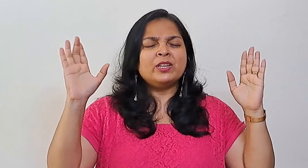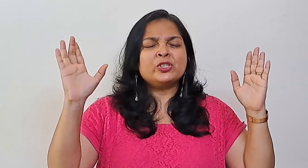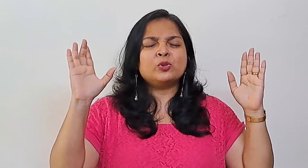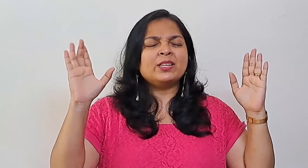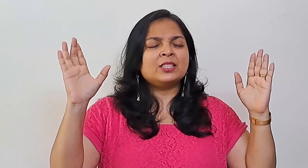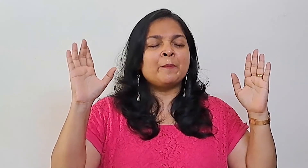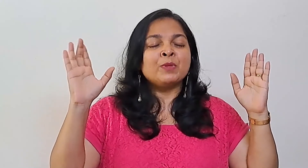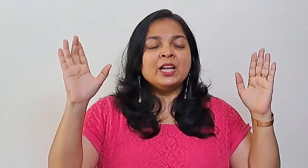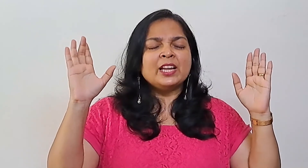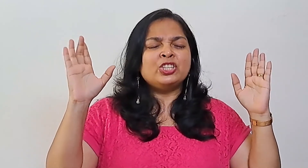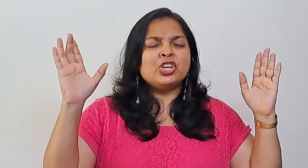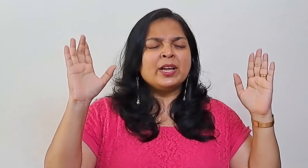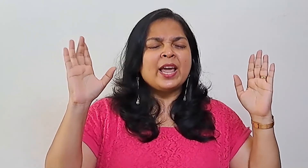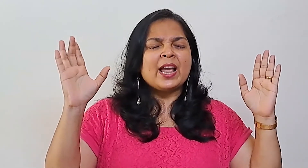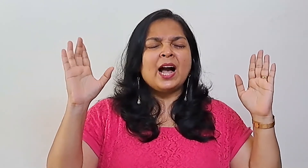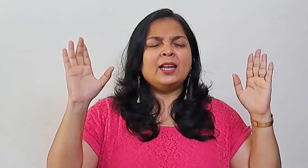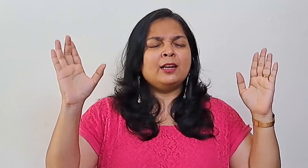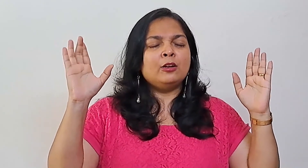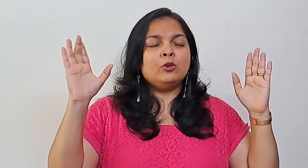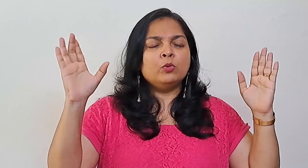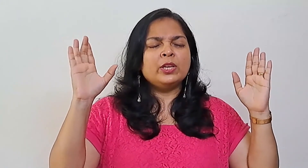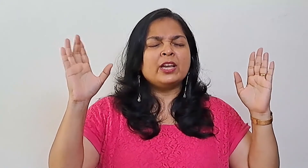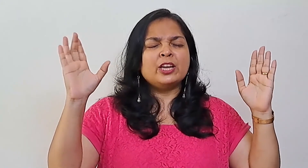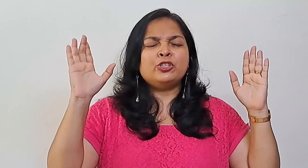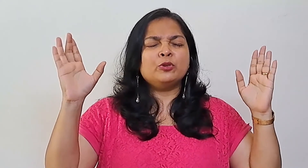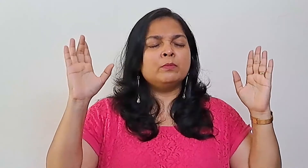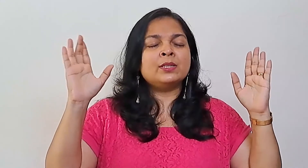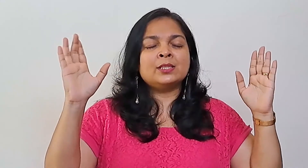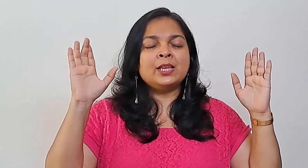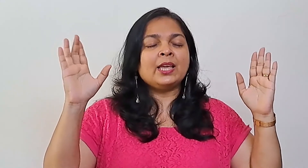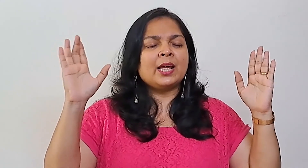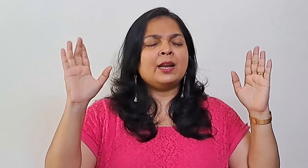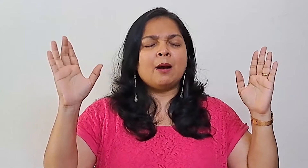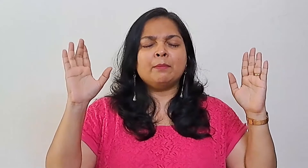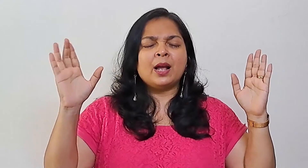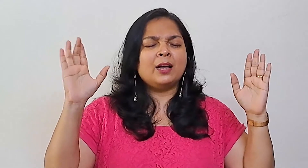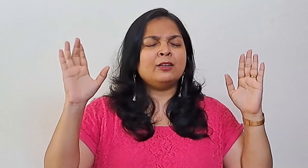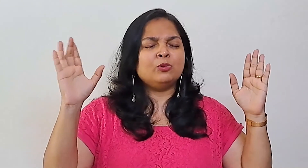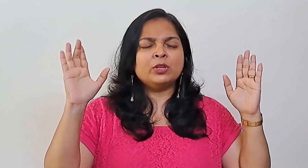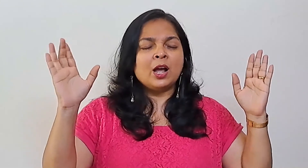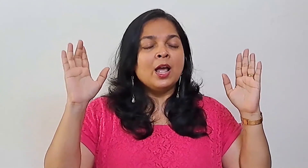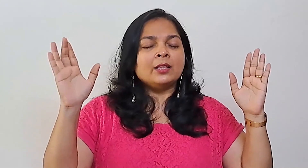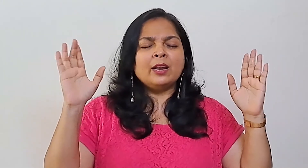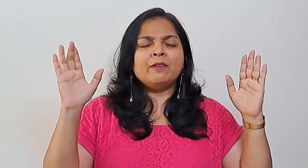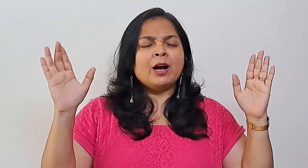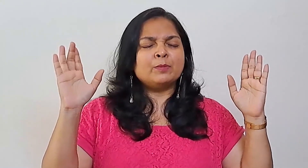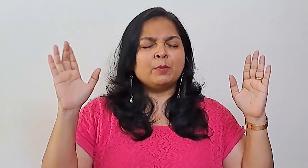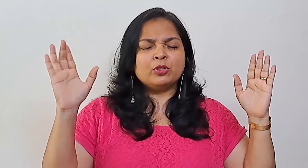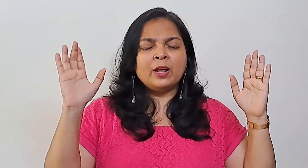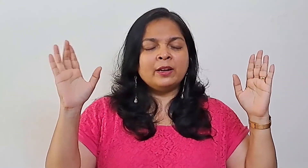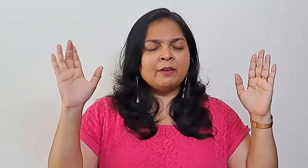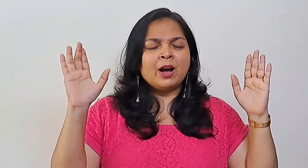ਇਹ ਸਵਸਥ ਹਨ, ਇਹ ਚੰਗੇ ਹਨ। ਹਾਲੇਲੂਇਆ, ਯਿਸੂ ਮਸੀਹ ਦੇ ਨਾਮ ਦੇ ਵਿੱਚ। ਹਾਲੇਲੂਇਆ।